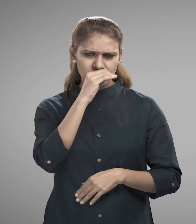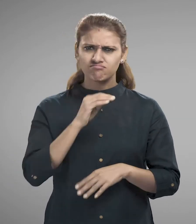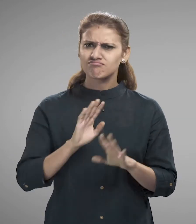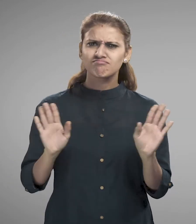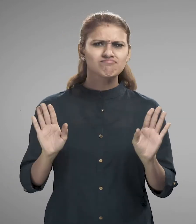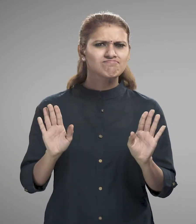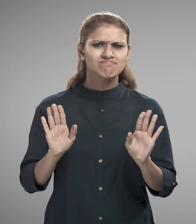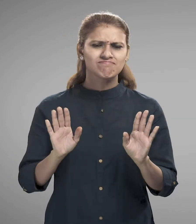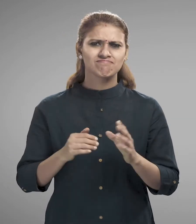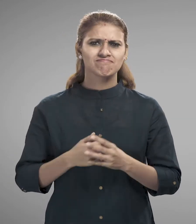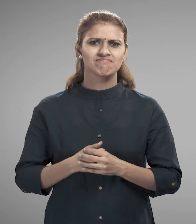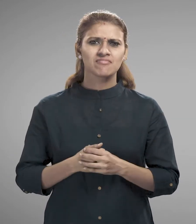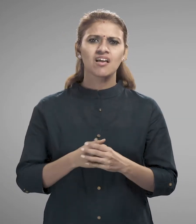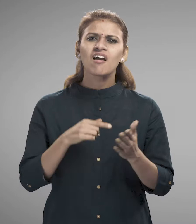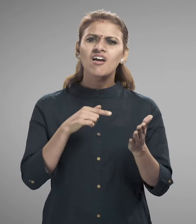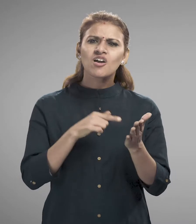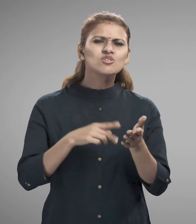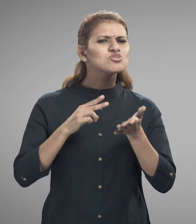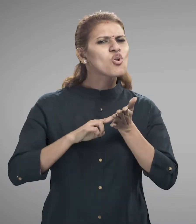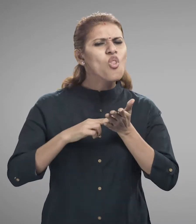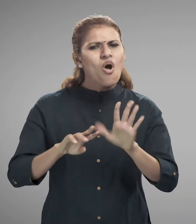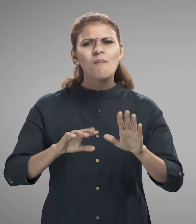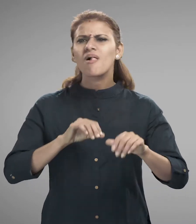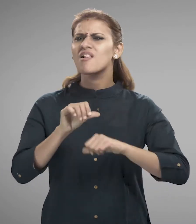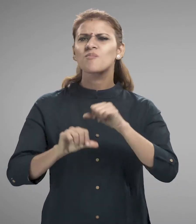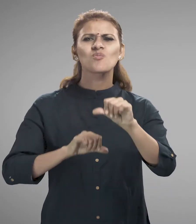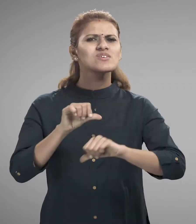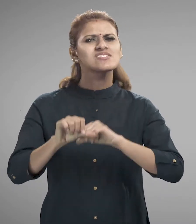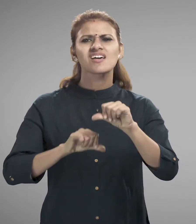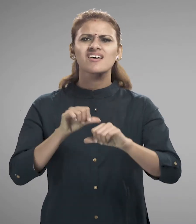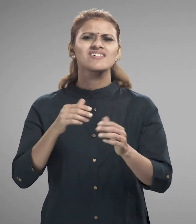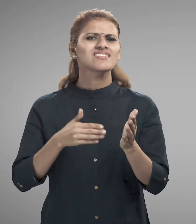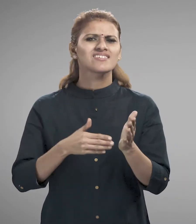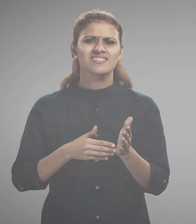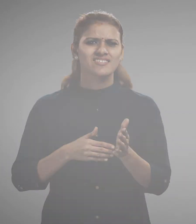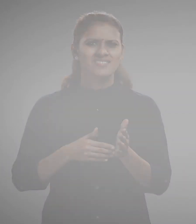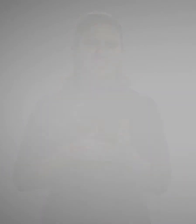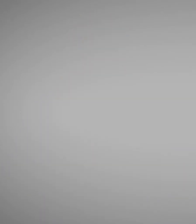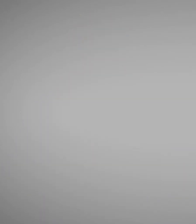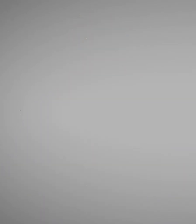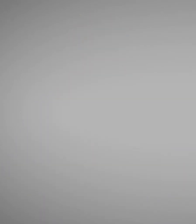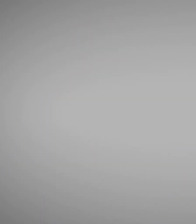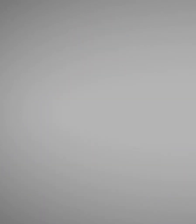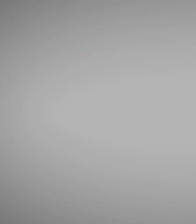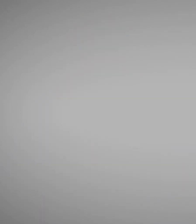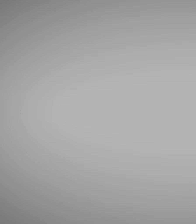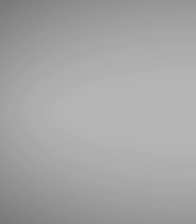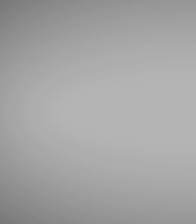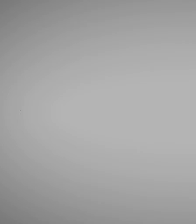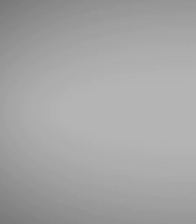या शर्मनाक चीज नहीं है। ये एक साधारण प्रक्रिया है जिसके बिना नया जीवन संभव नहीं